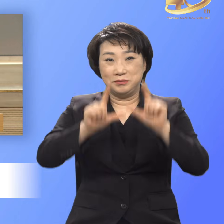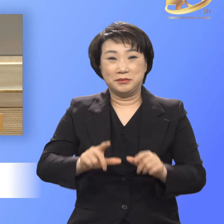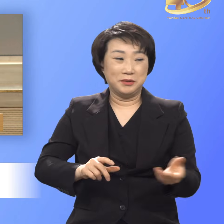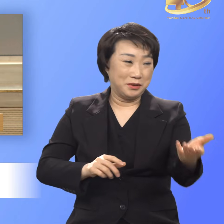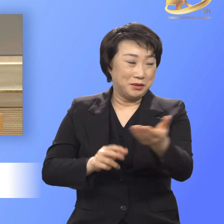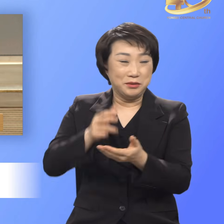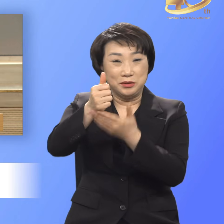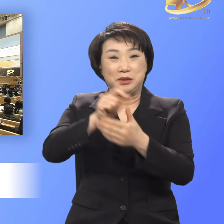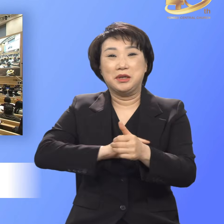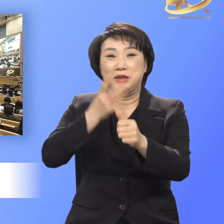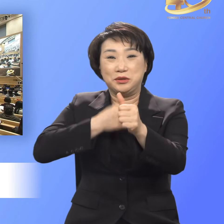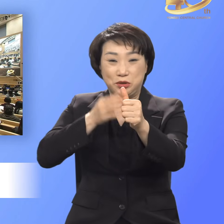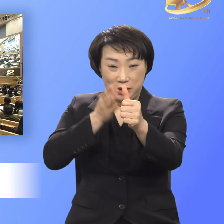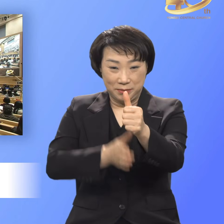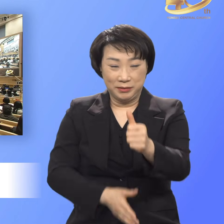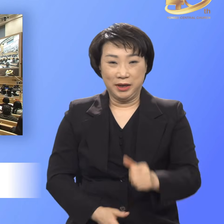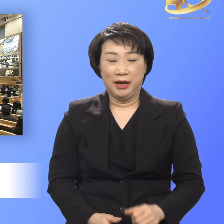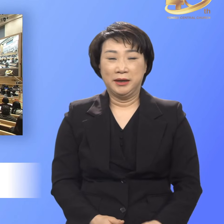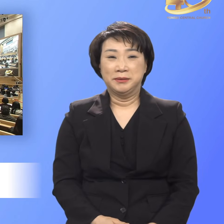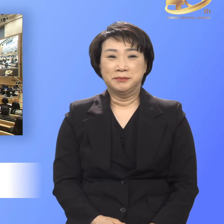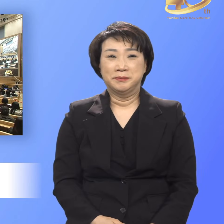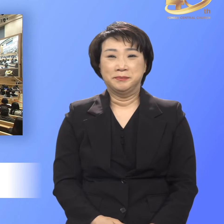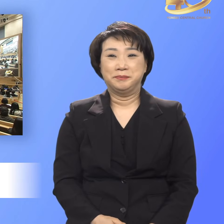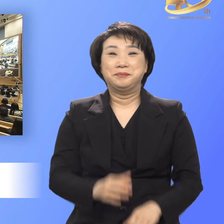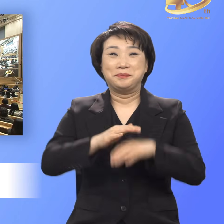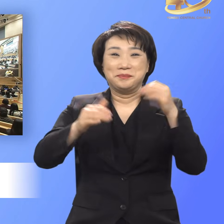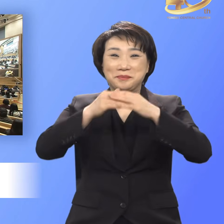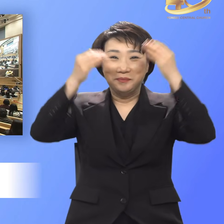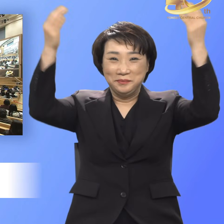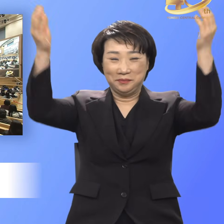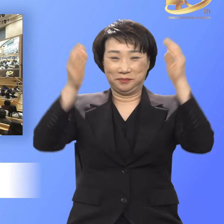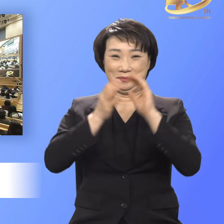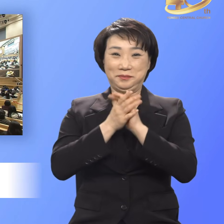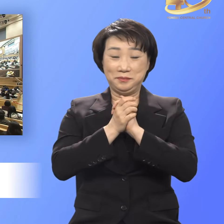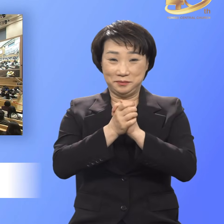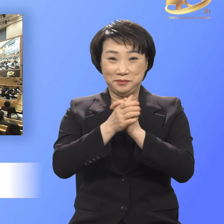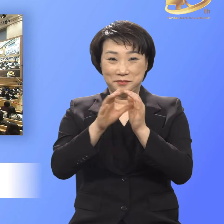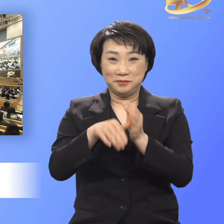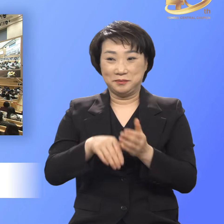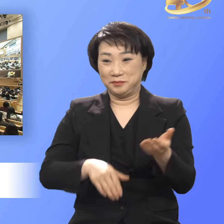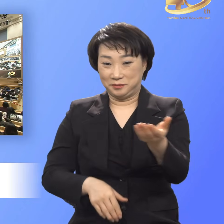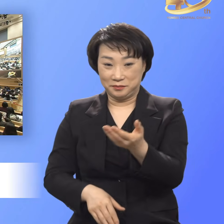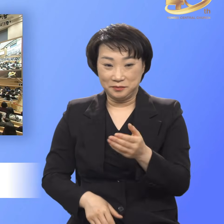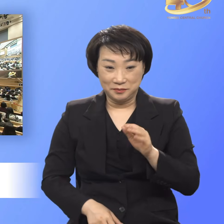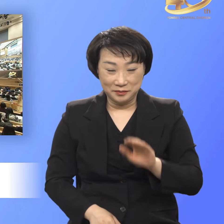주님의 이름으로 축원합니다. 두 손 번쩍 들고.